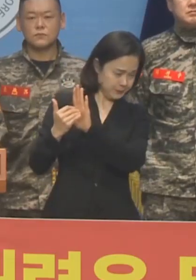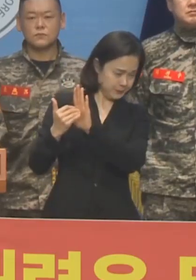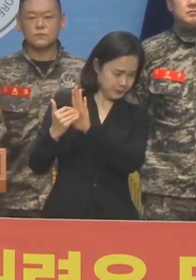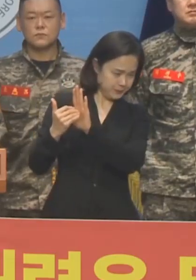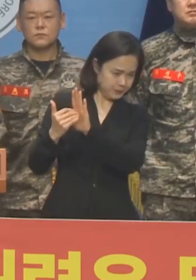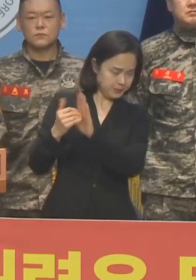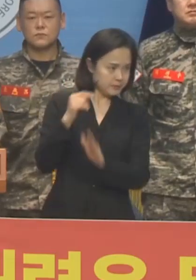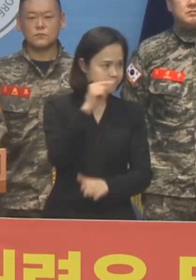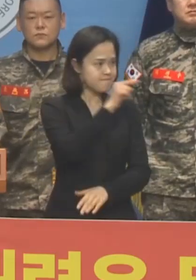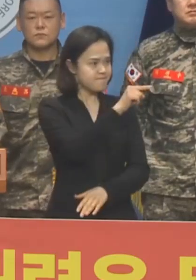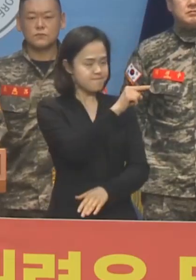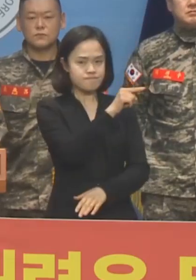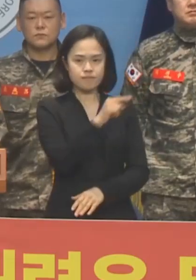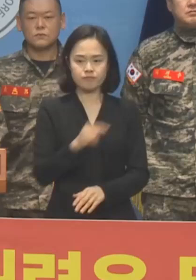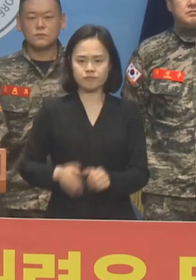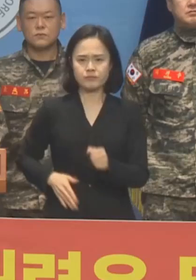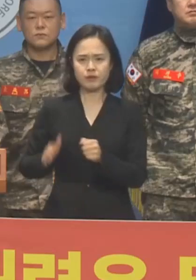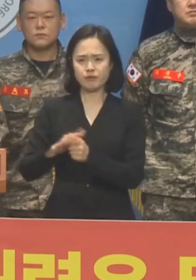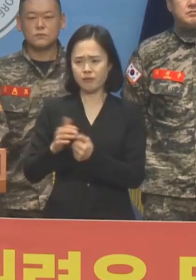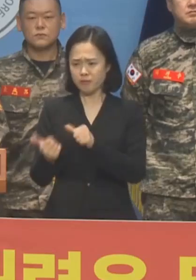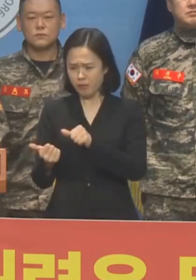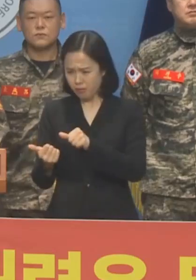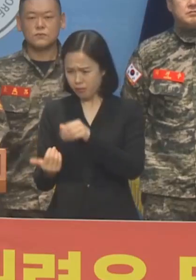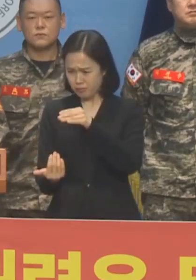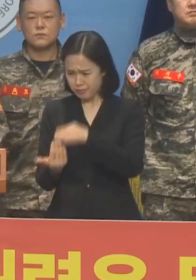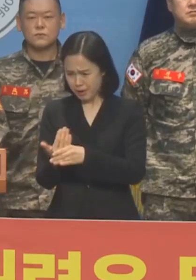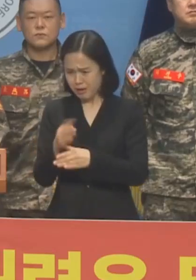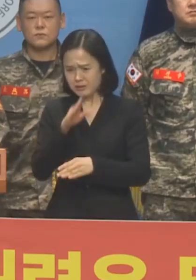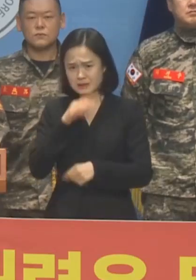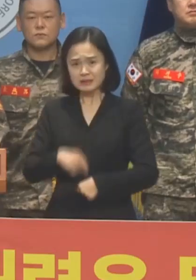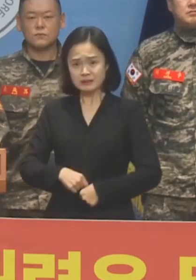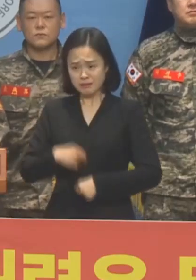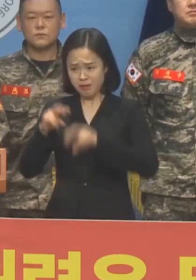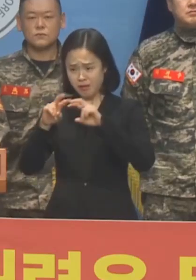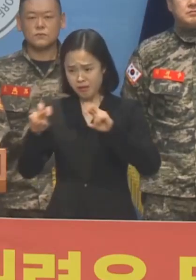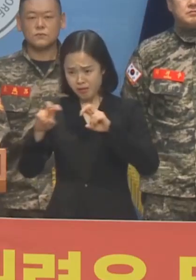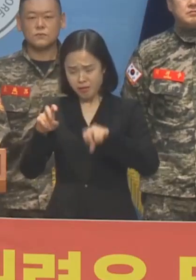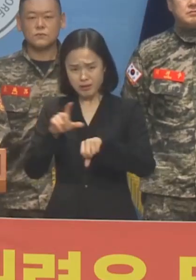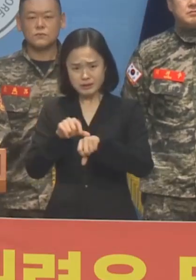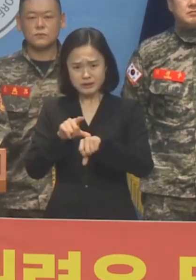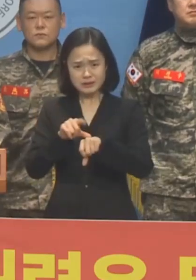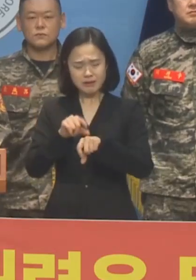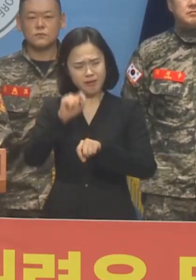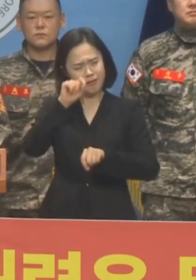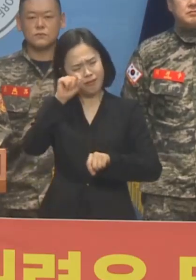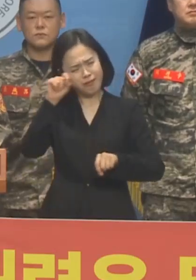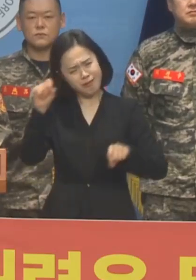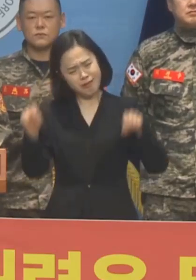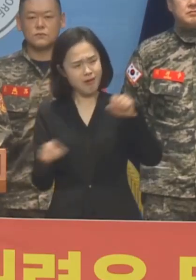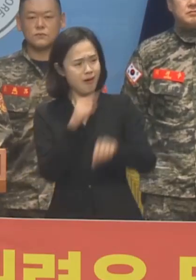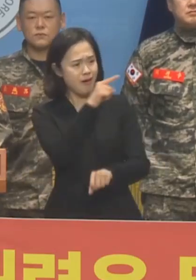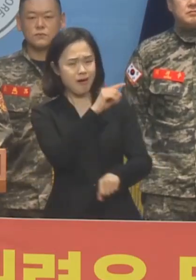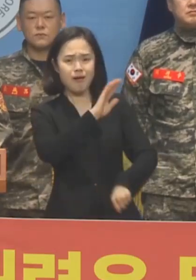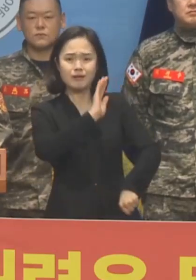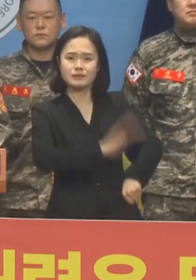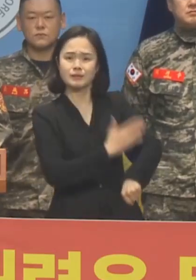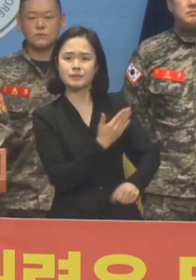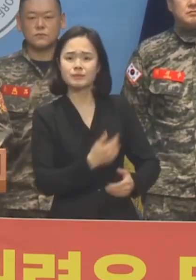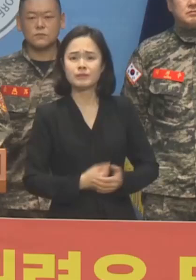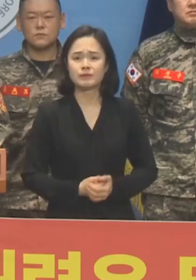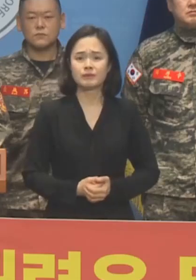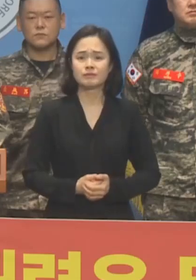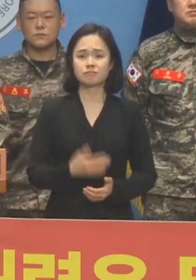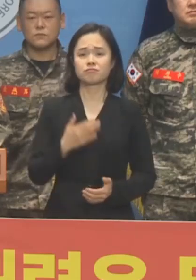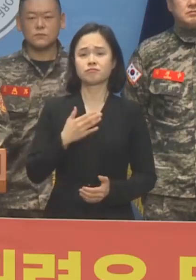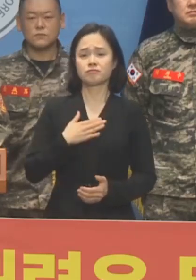소중한 시간이 흘러만 갑니다. 저는 최상병의 생일날 묘소에서